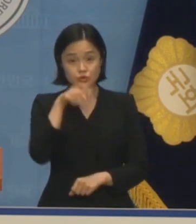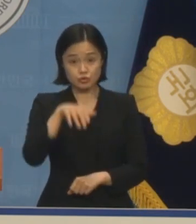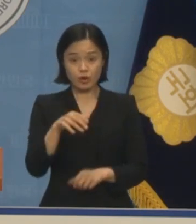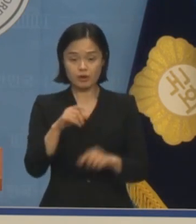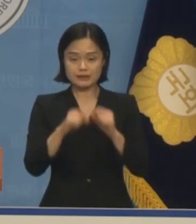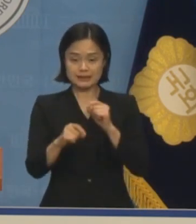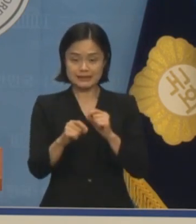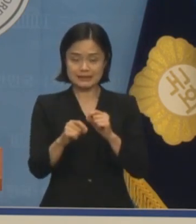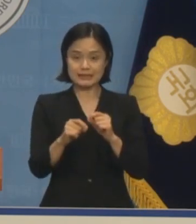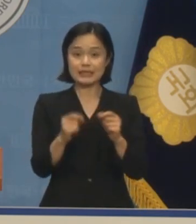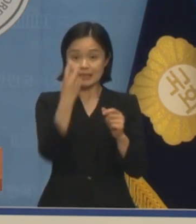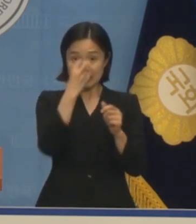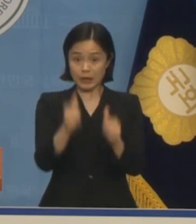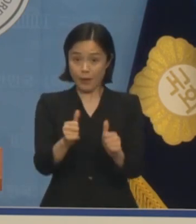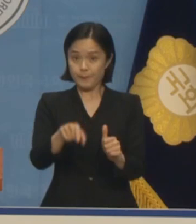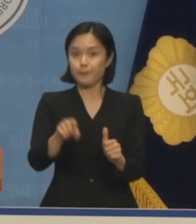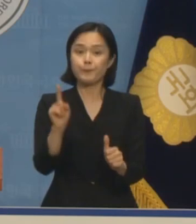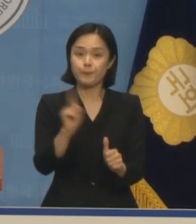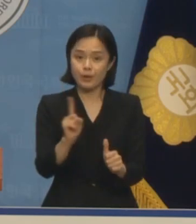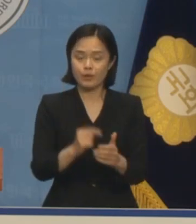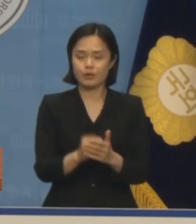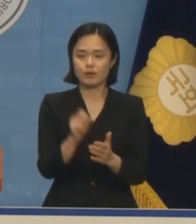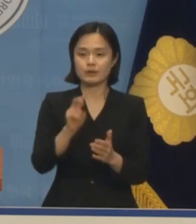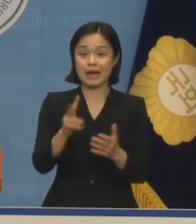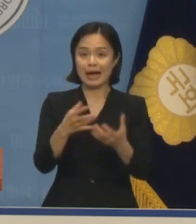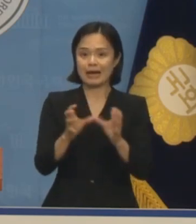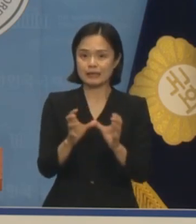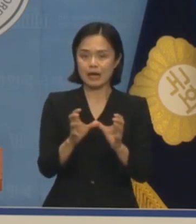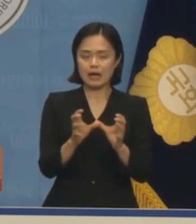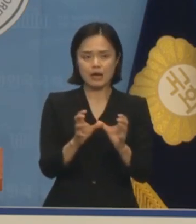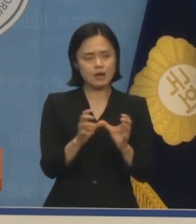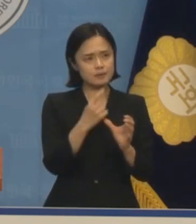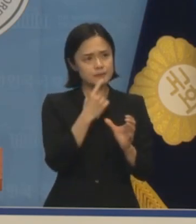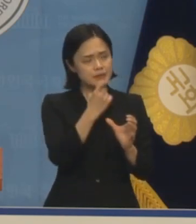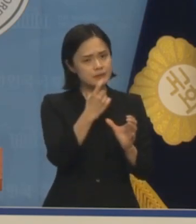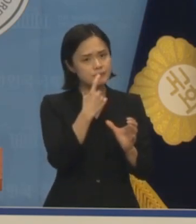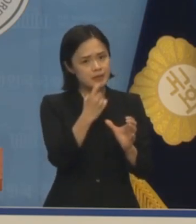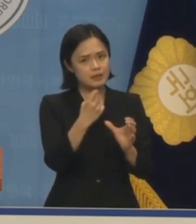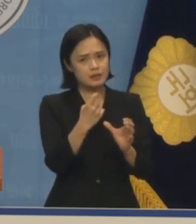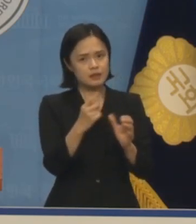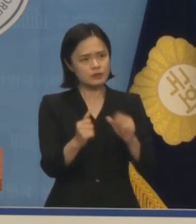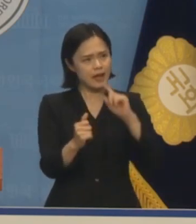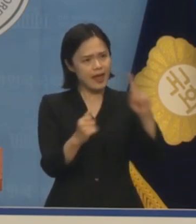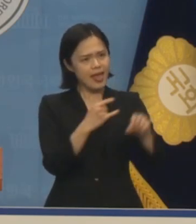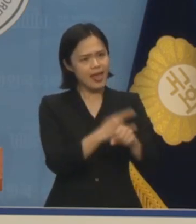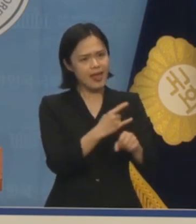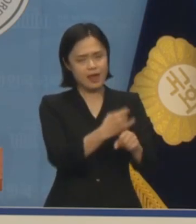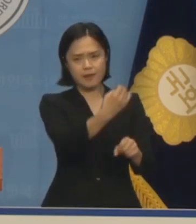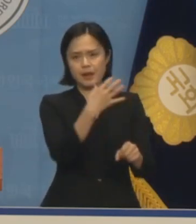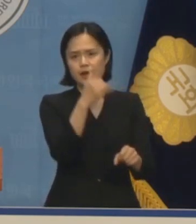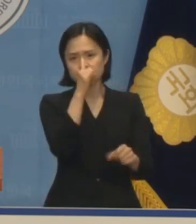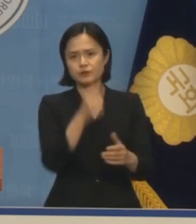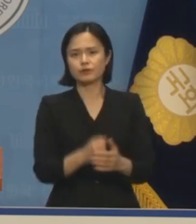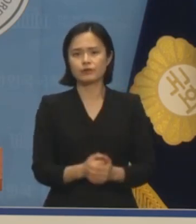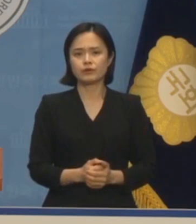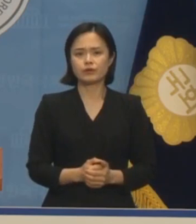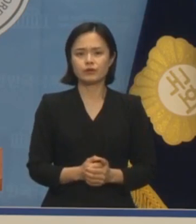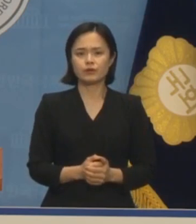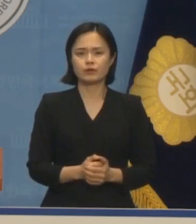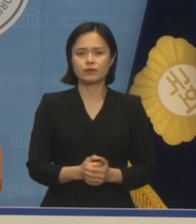전 대표를 소환하며 국회를 겁박하는 모습까지 보이고 있습니다. 행정부 부처